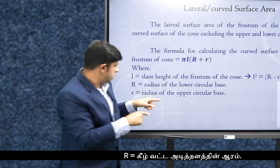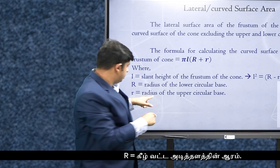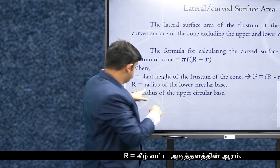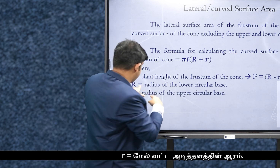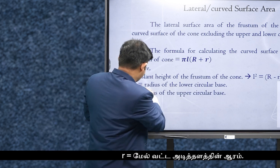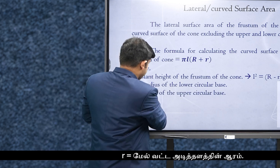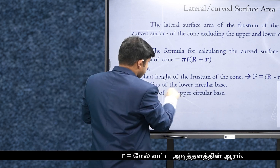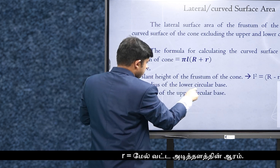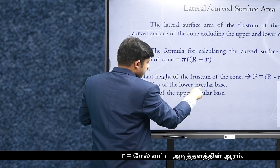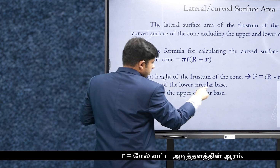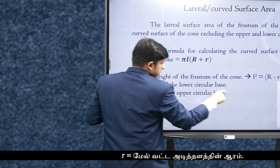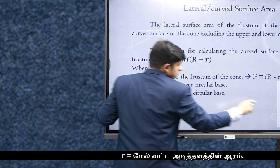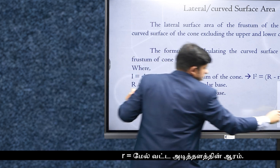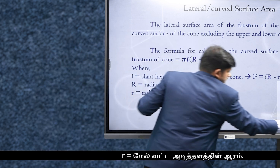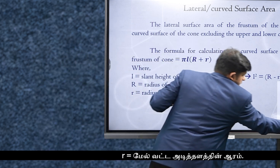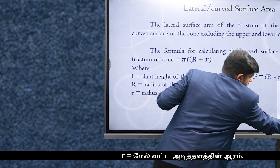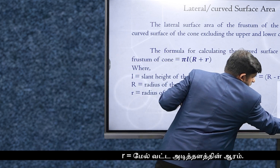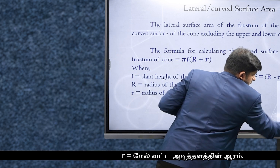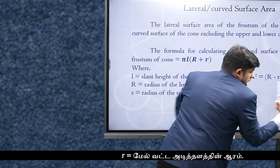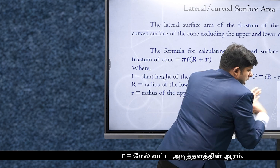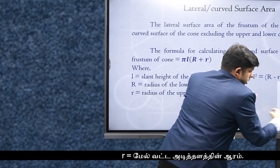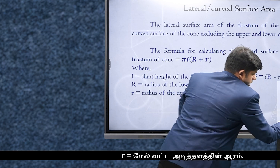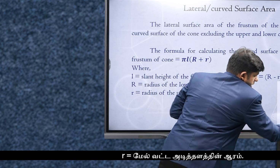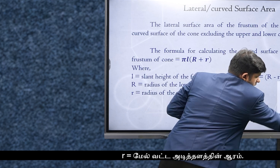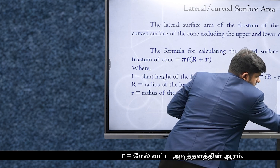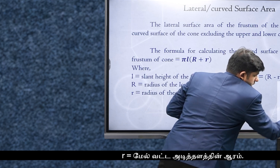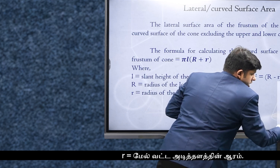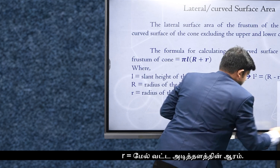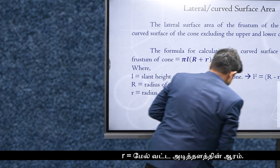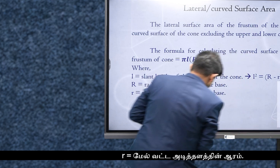ஆரம், சிறிய ஆர் ஈடு மேல்வட்ட அடிகண்டத்தின் ஆரம்.